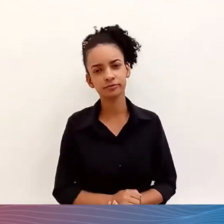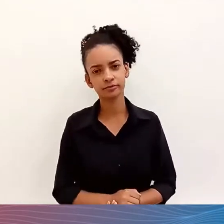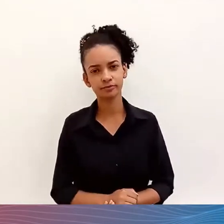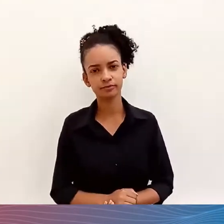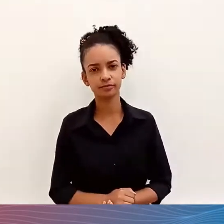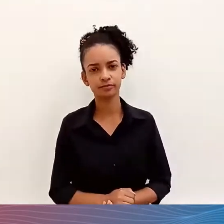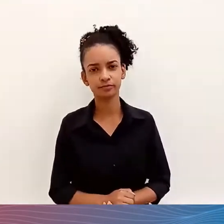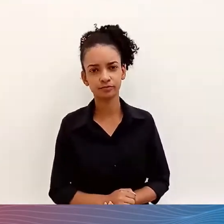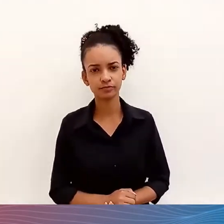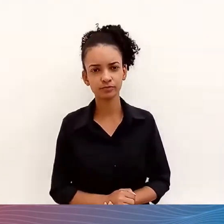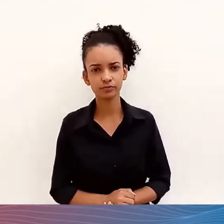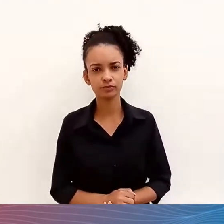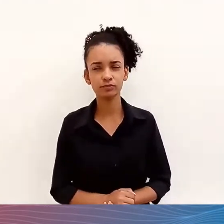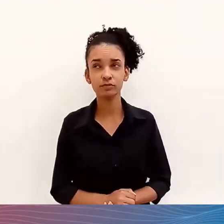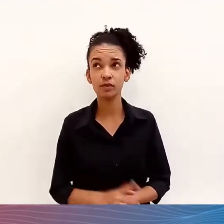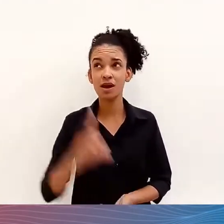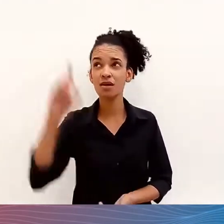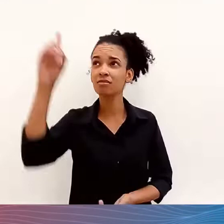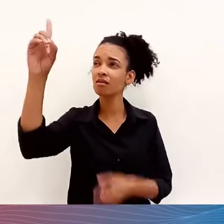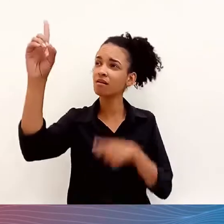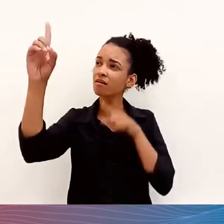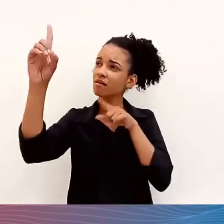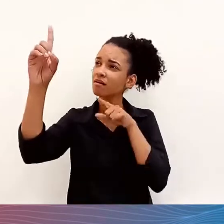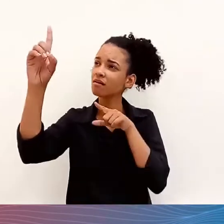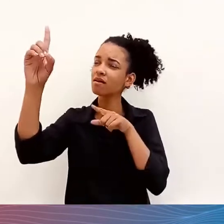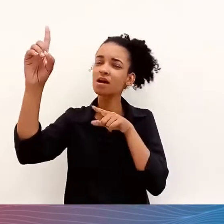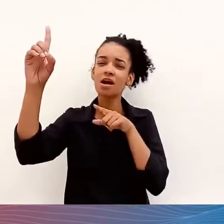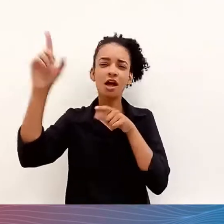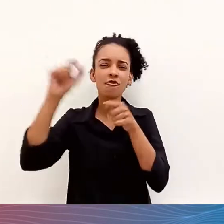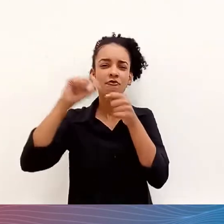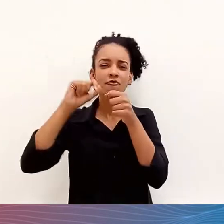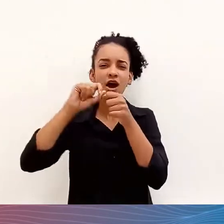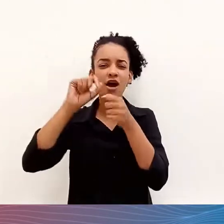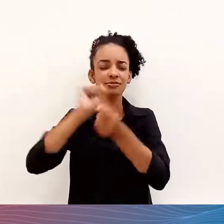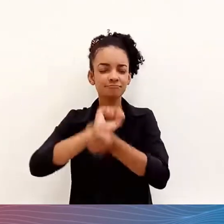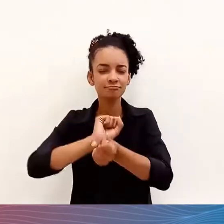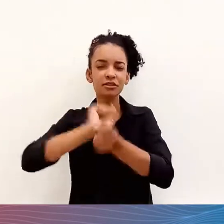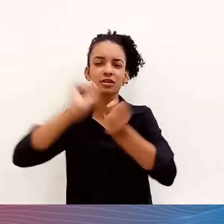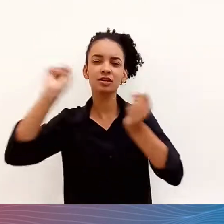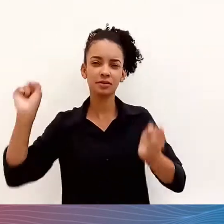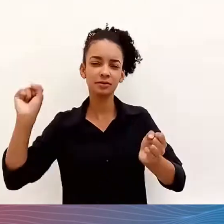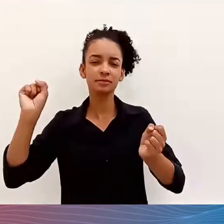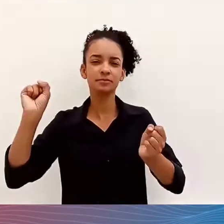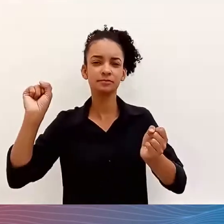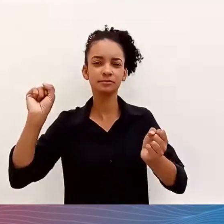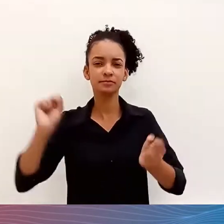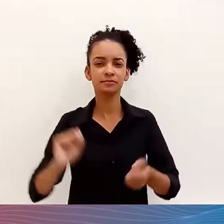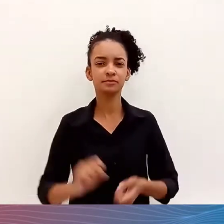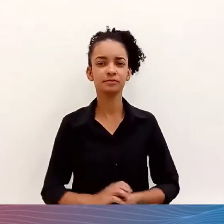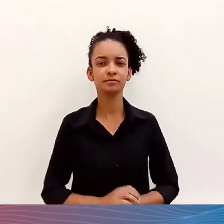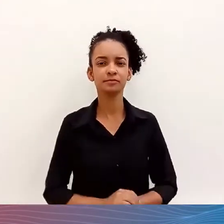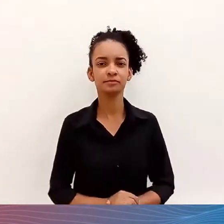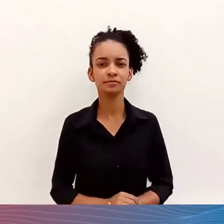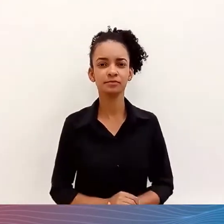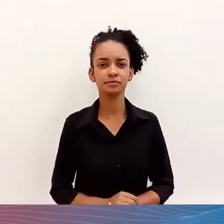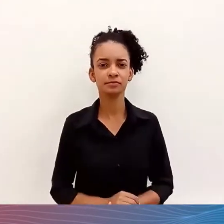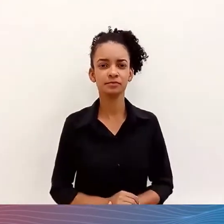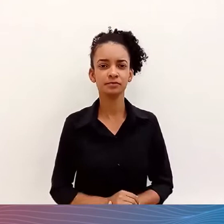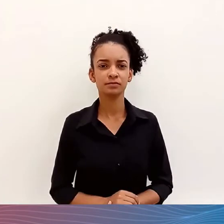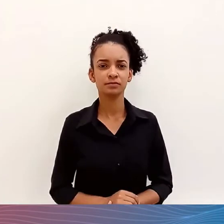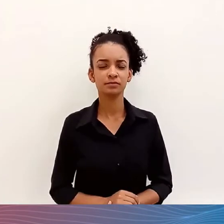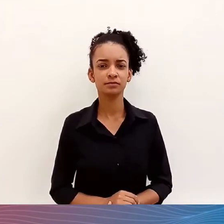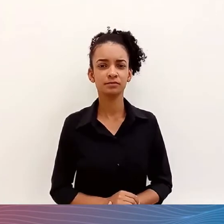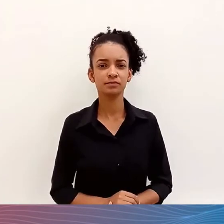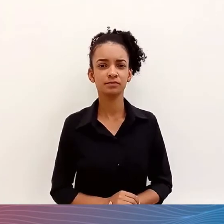libertador. Com Deus, o Senhor, está o escaparmos da morte.